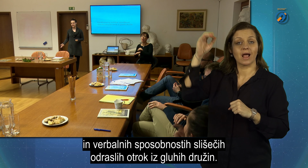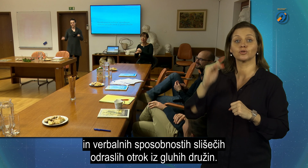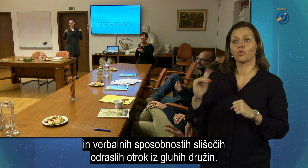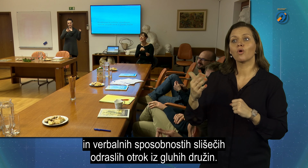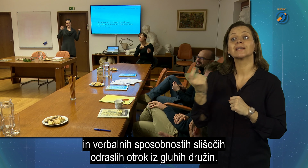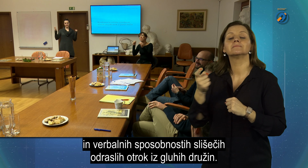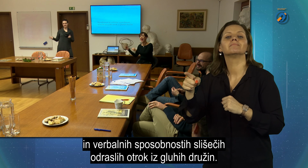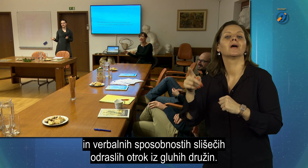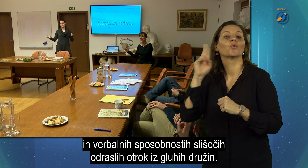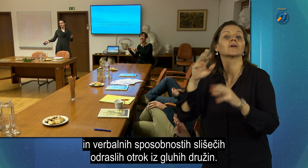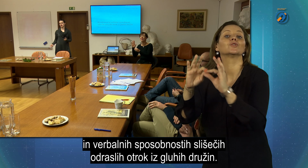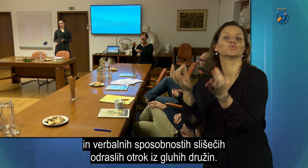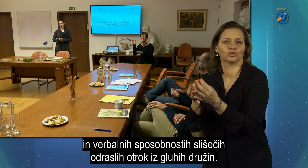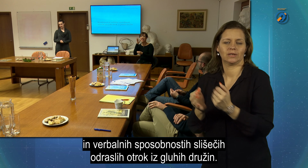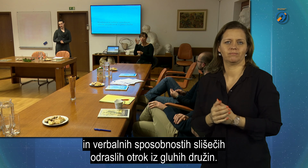družin.